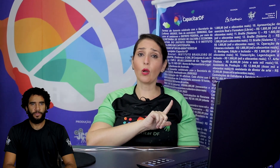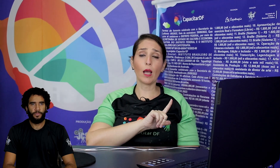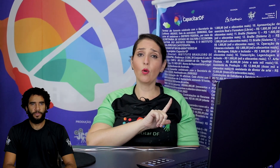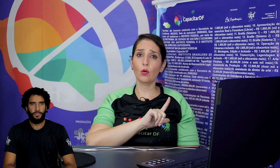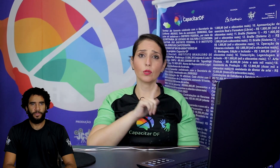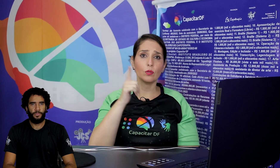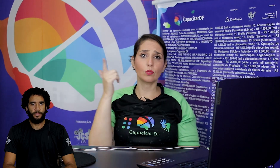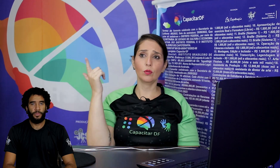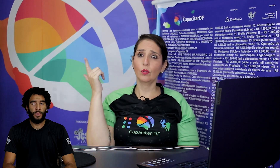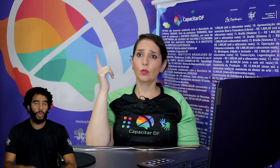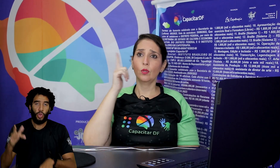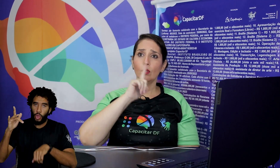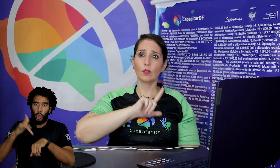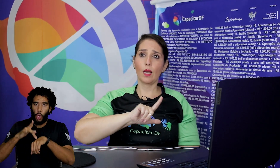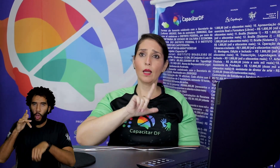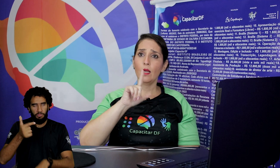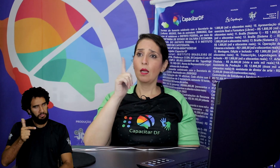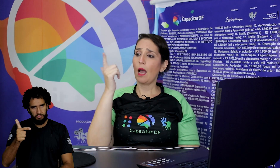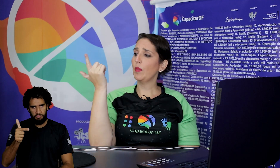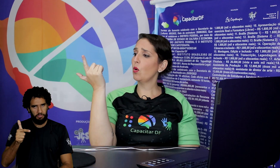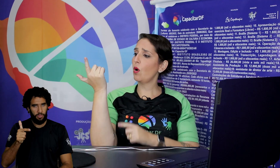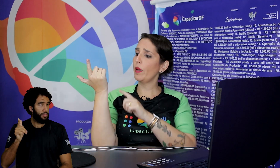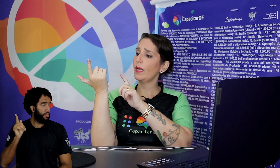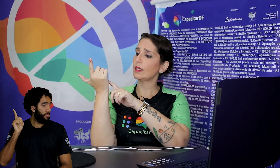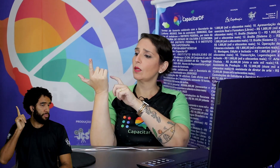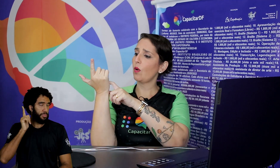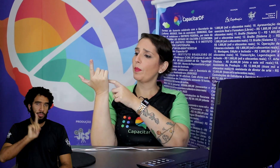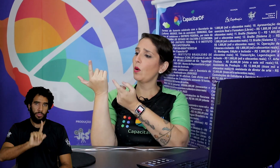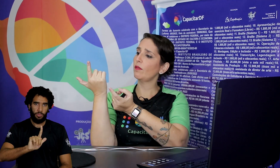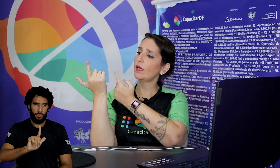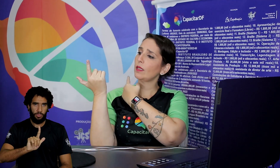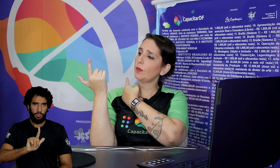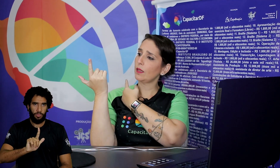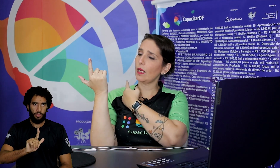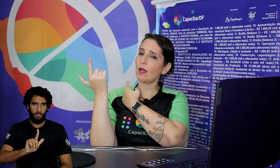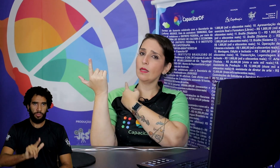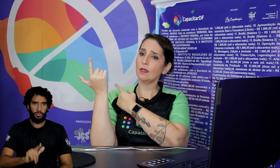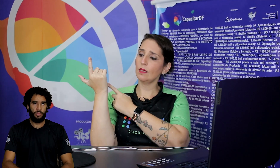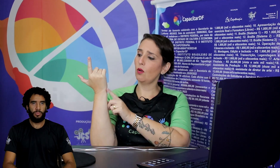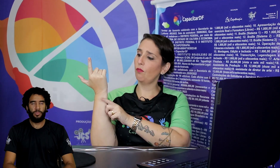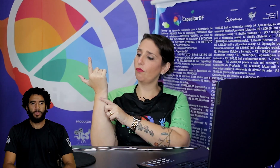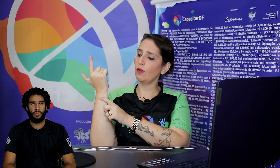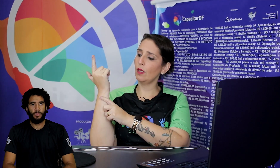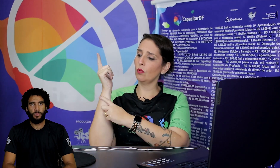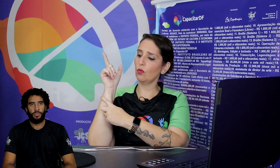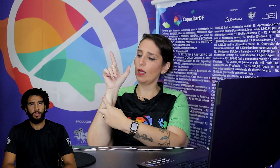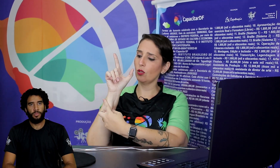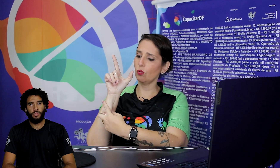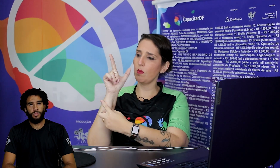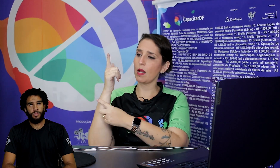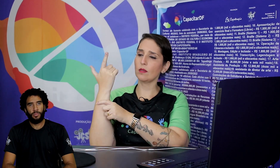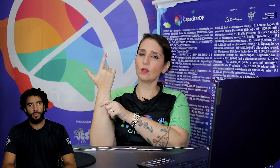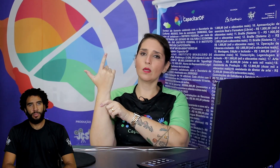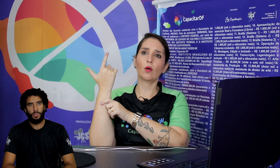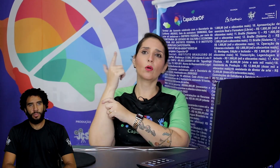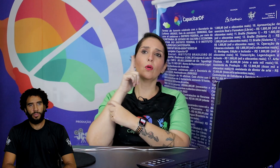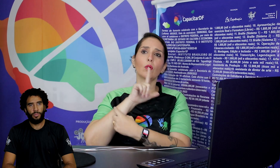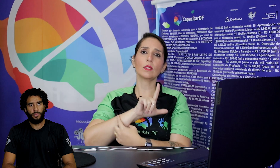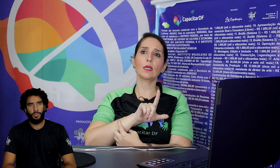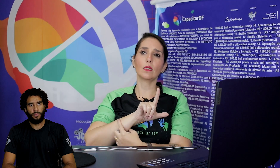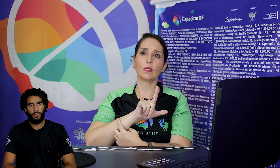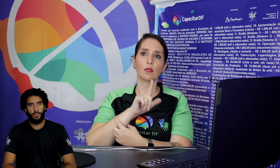sem tocar o rosto. Tá? A mão começa com a palma virada para trás e eu viro no eixo do braço aqui,